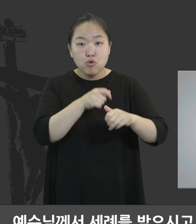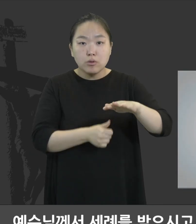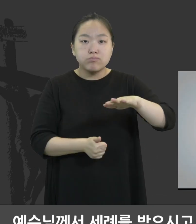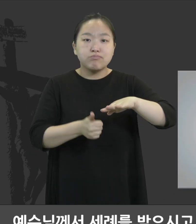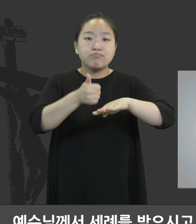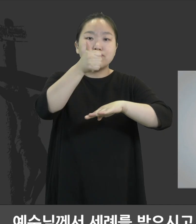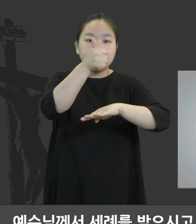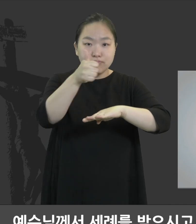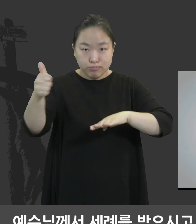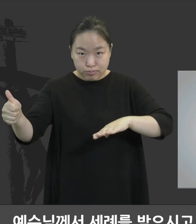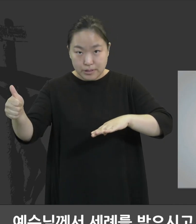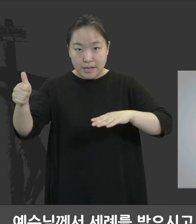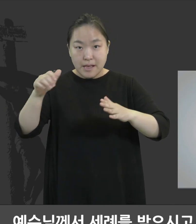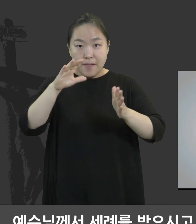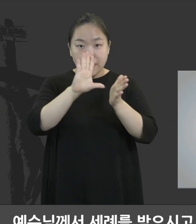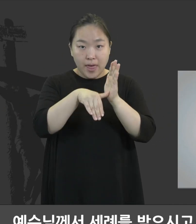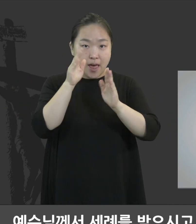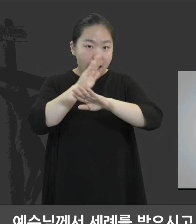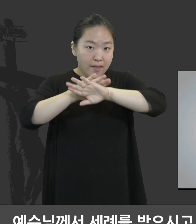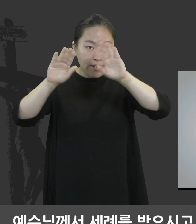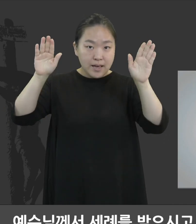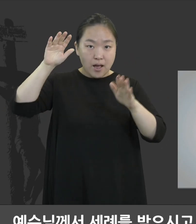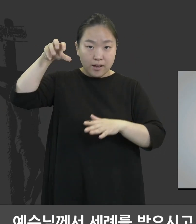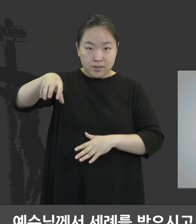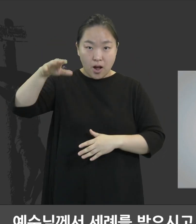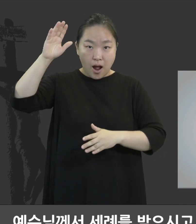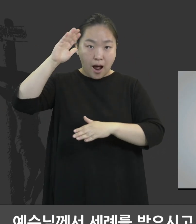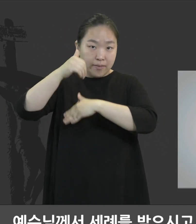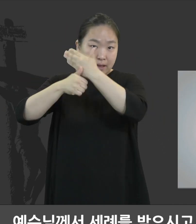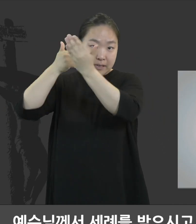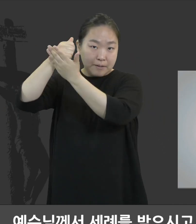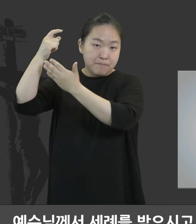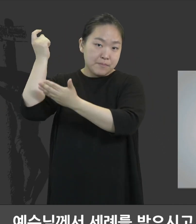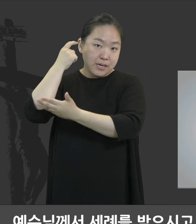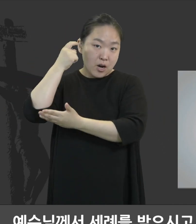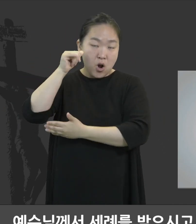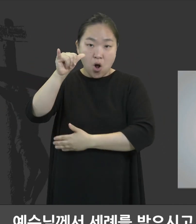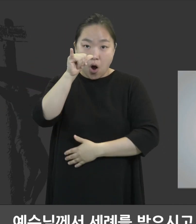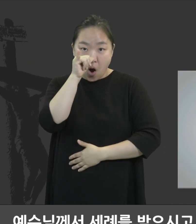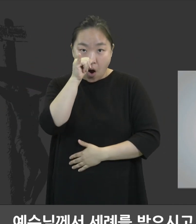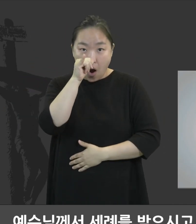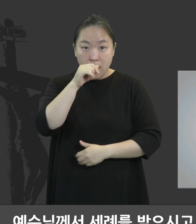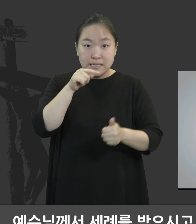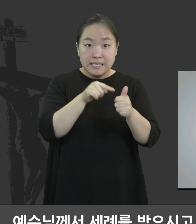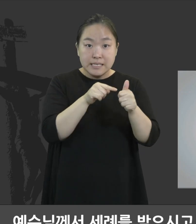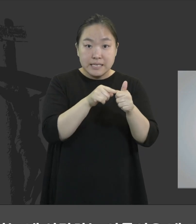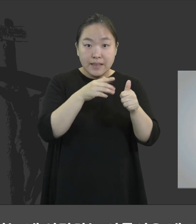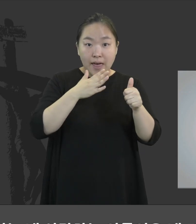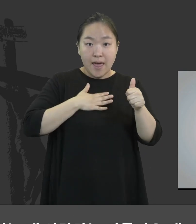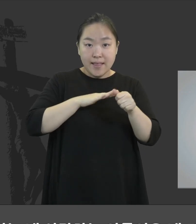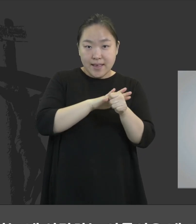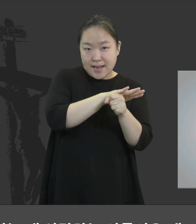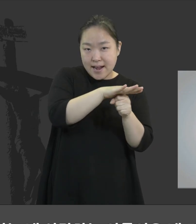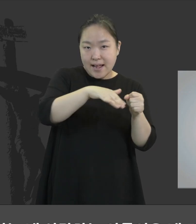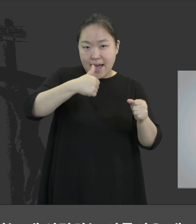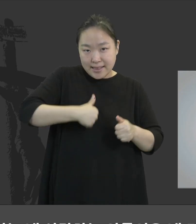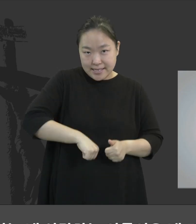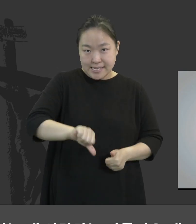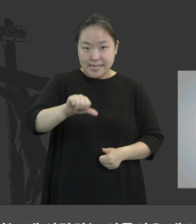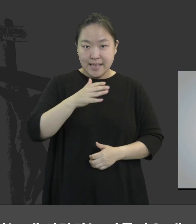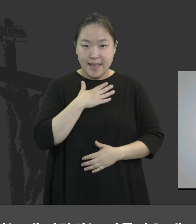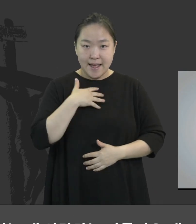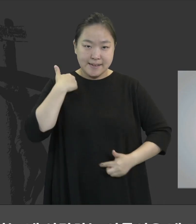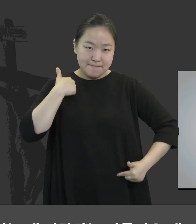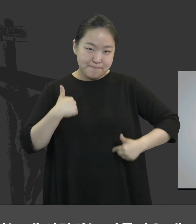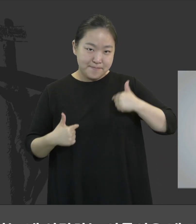예수님께서 세례를 받으시고 물에서 나오실 때에 하늘로부터 하나님의 소리가 들렸습니다. 이는 내